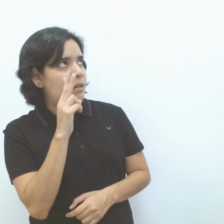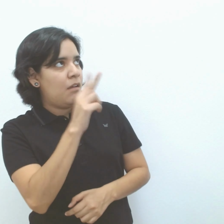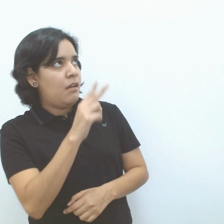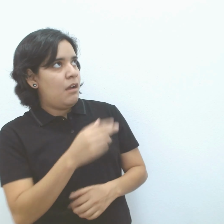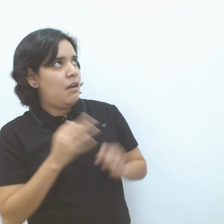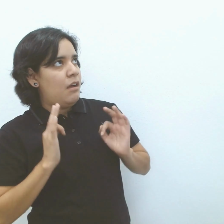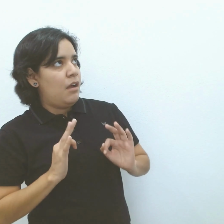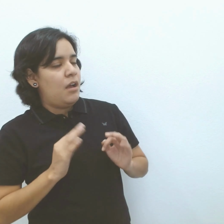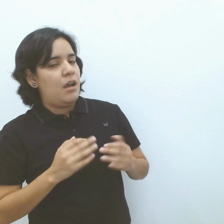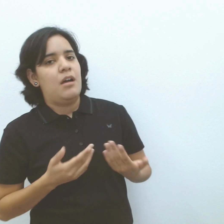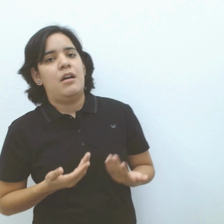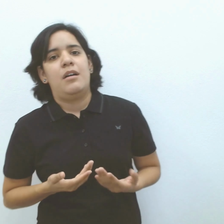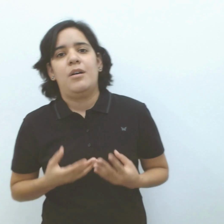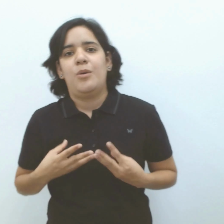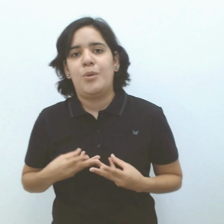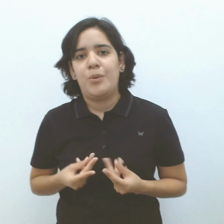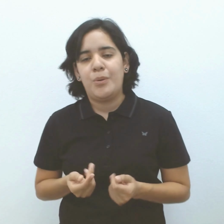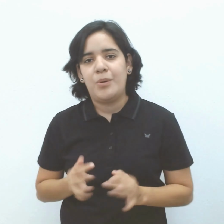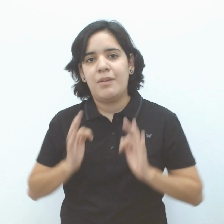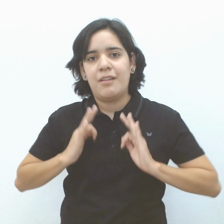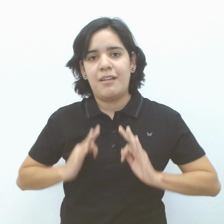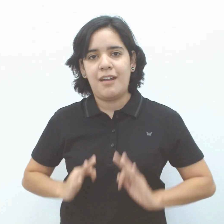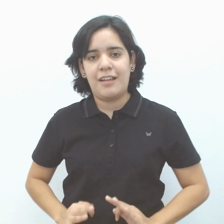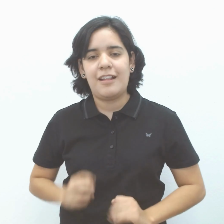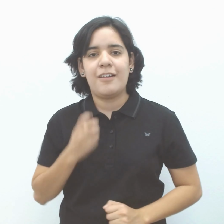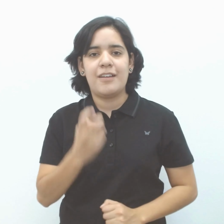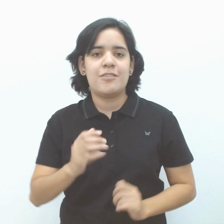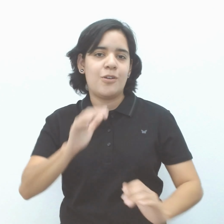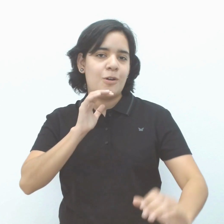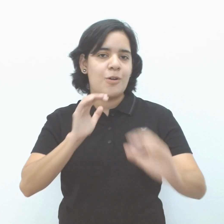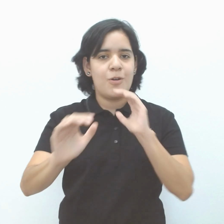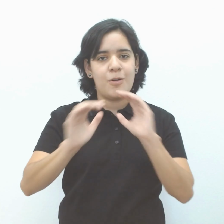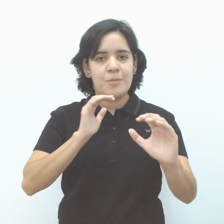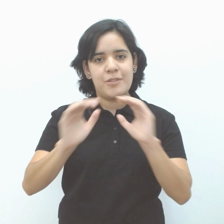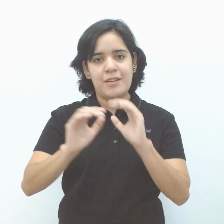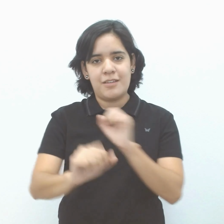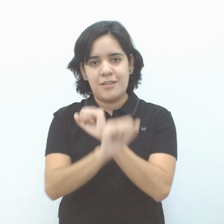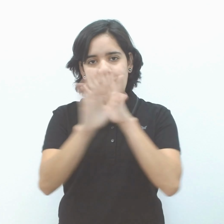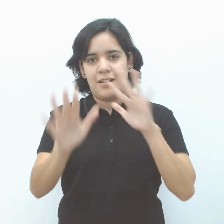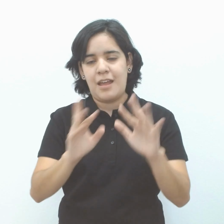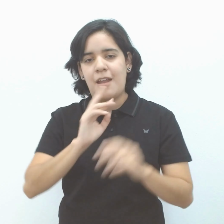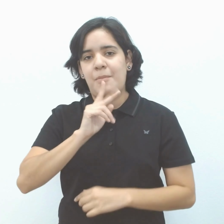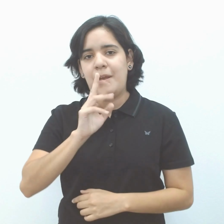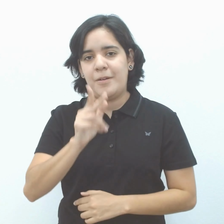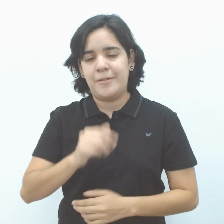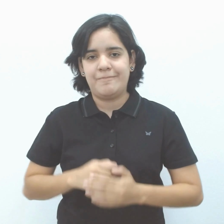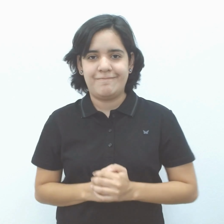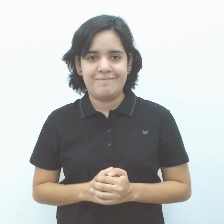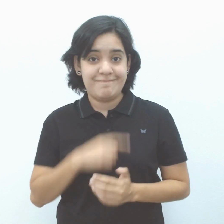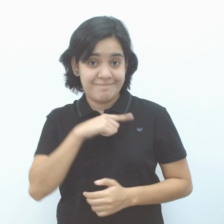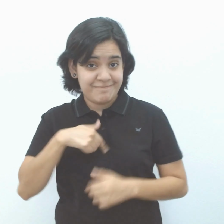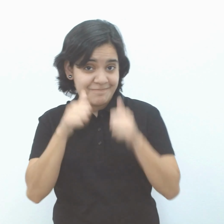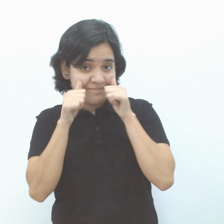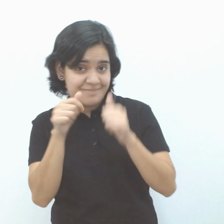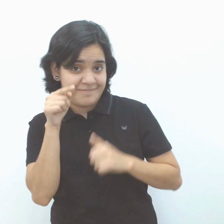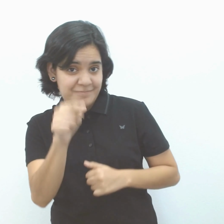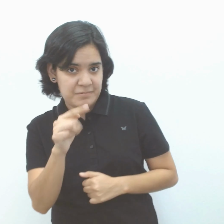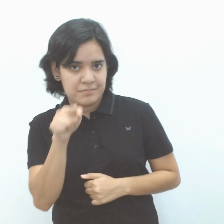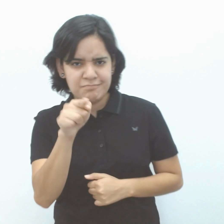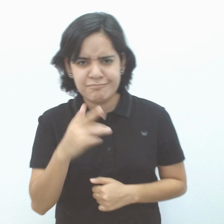generan de lo que nosotros esperamos de ellos y va a ayudar mucho a que la comunicación sea mucho más asertiva. Queremos escucharte, saber qué sientes con lo